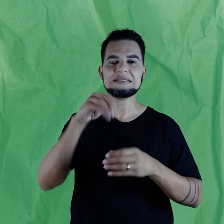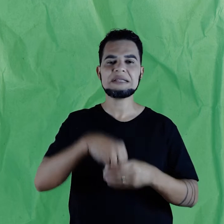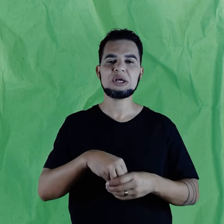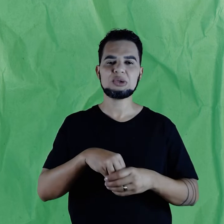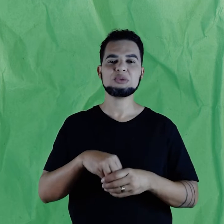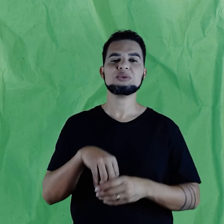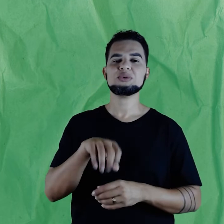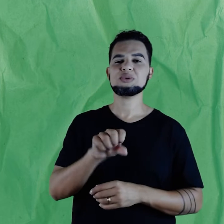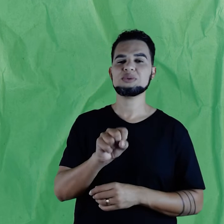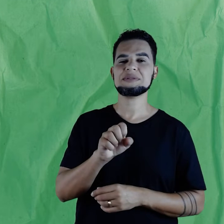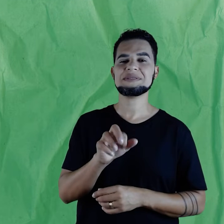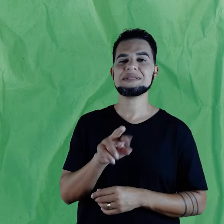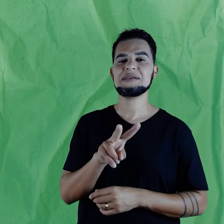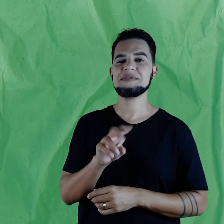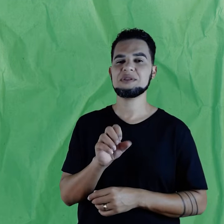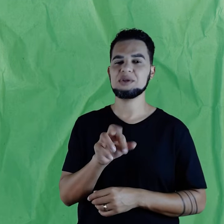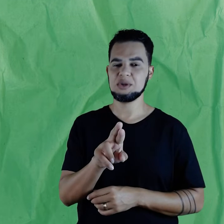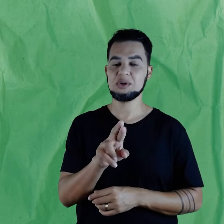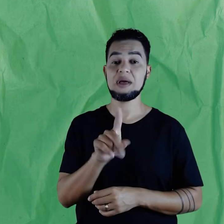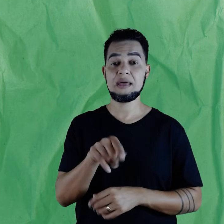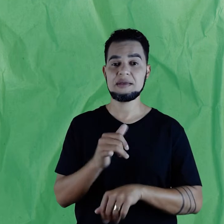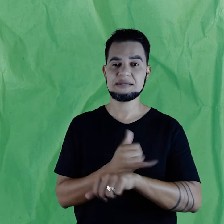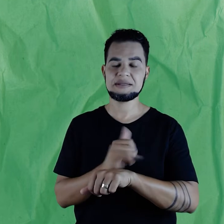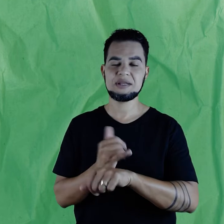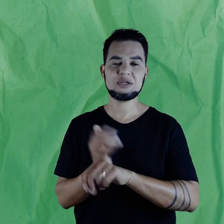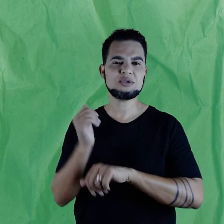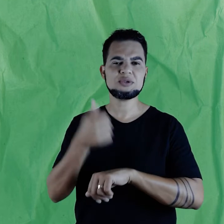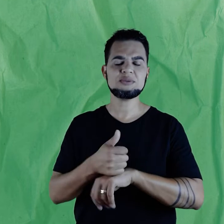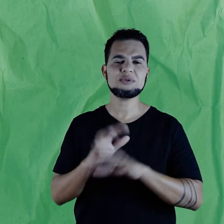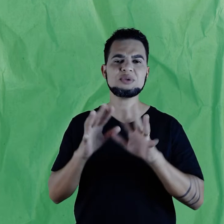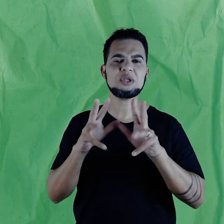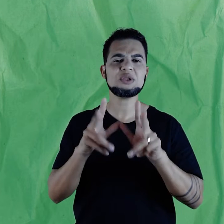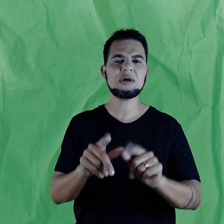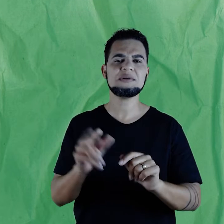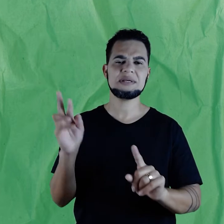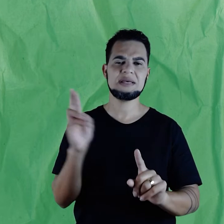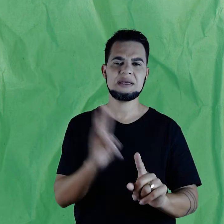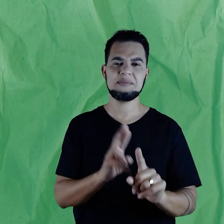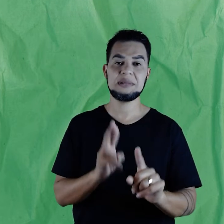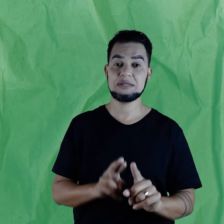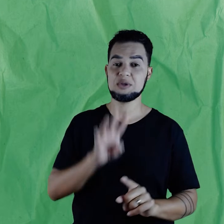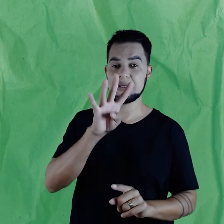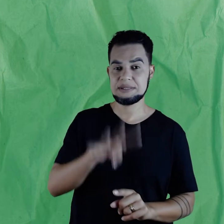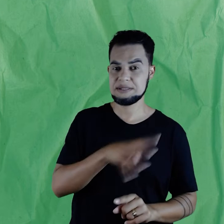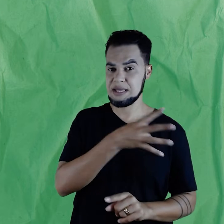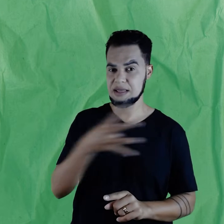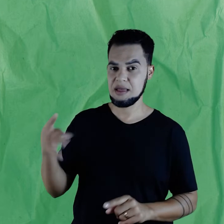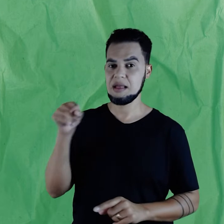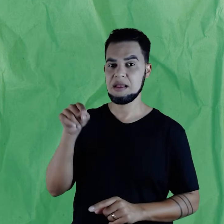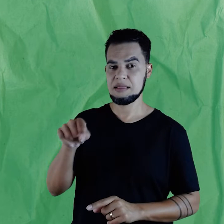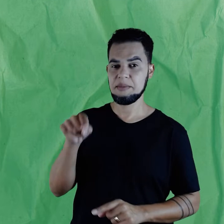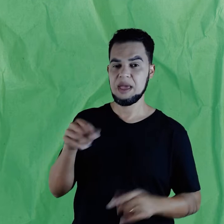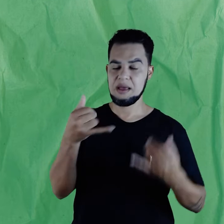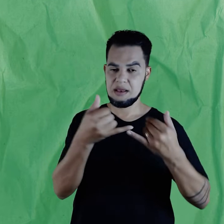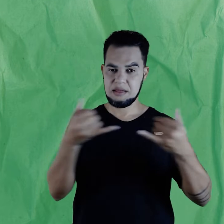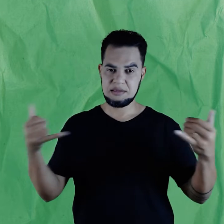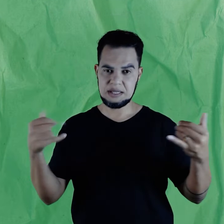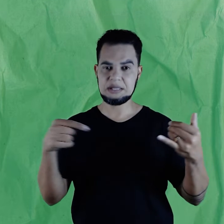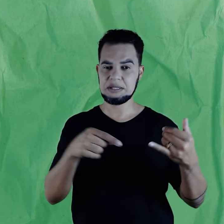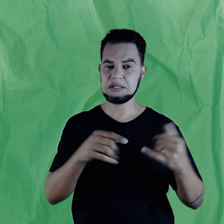né? É um método que substitui todas as atuais representações daquela tabela, naquela linha,